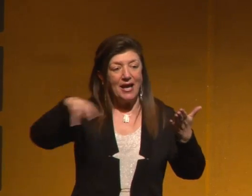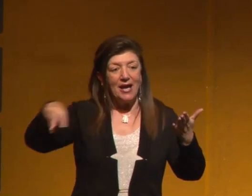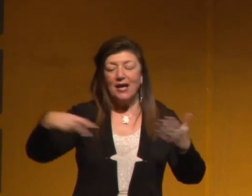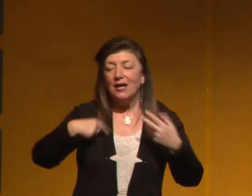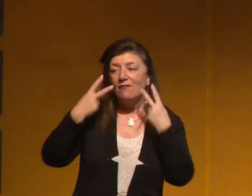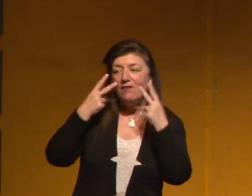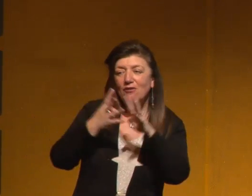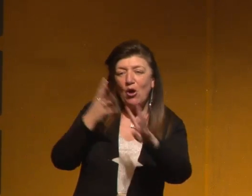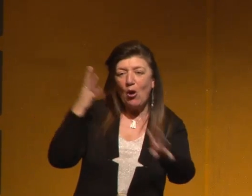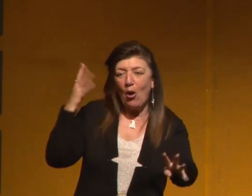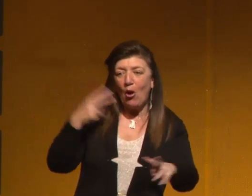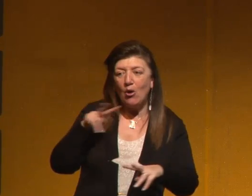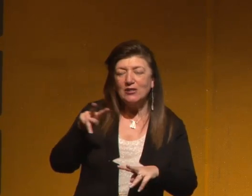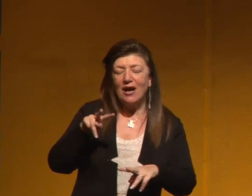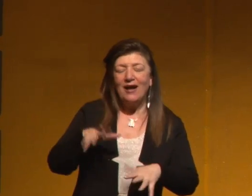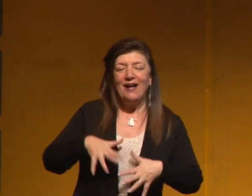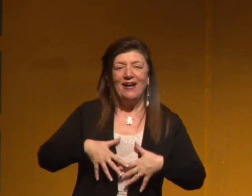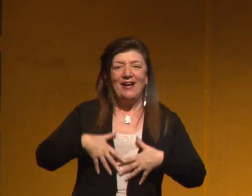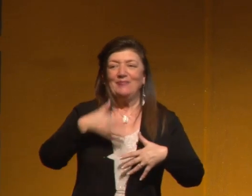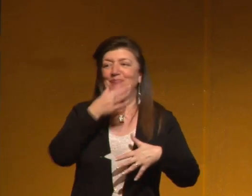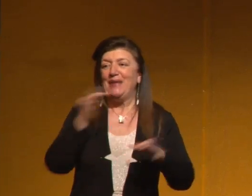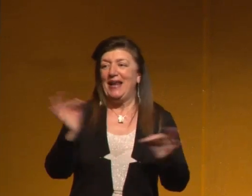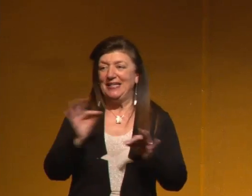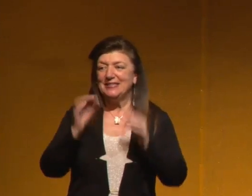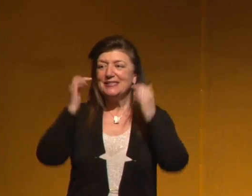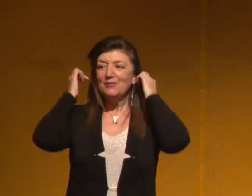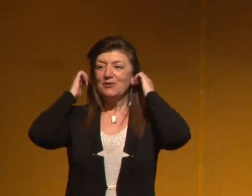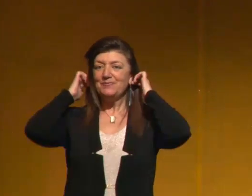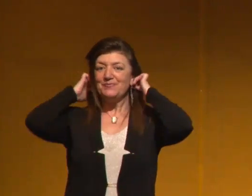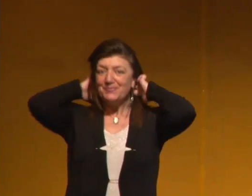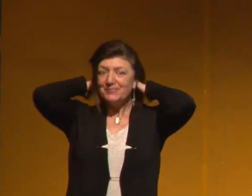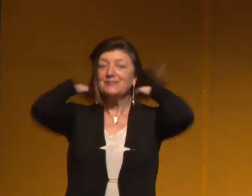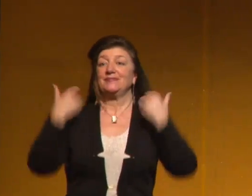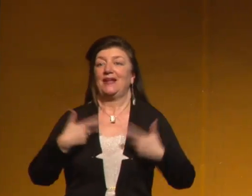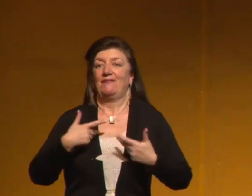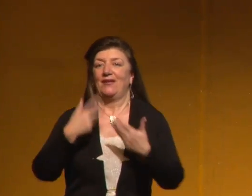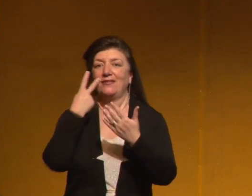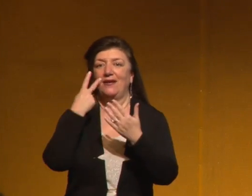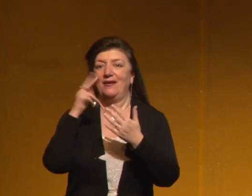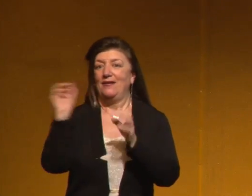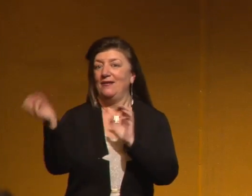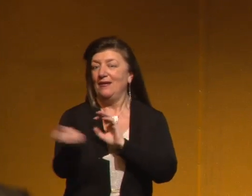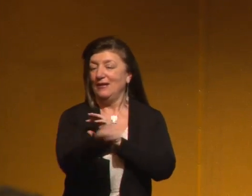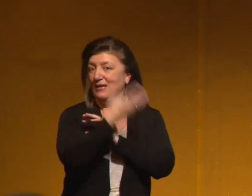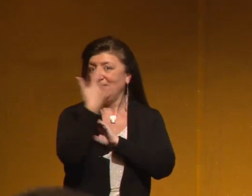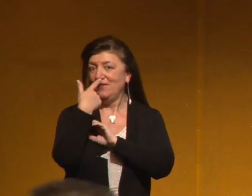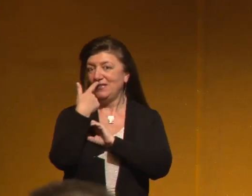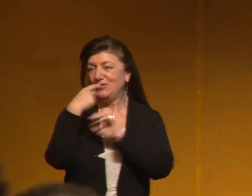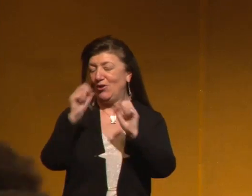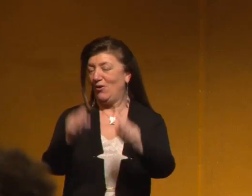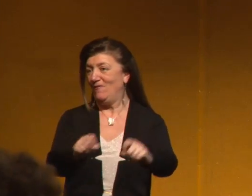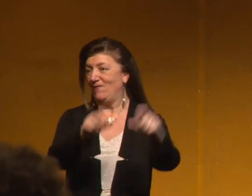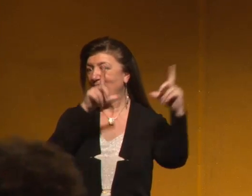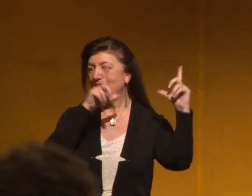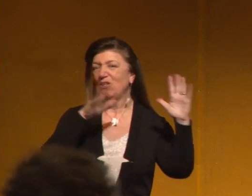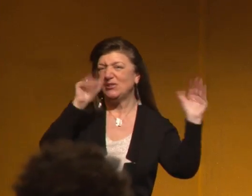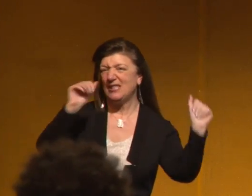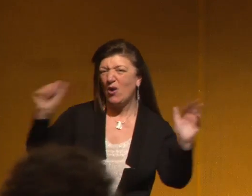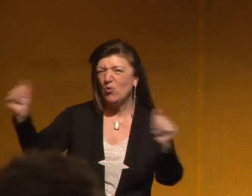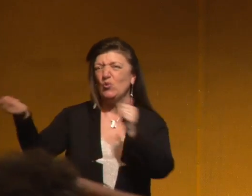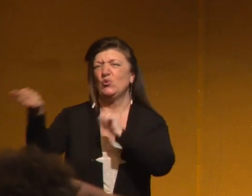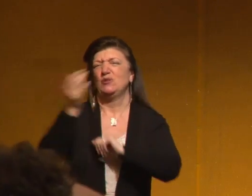allora e so pochi minuti fa avete visto i saluti nel video di andrea camilleri lipperini interessando